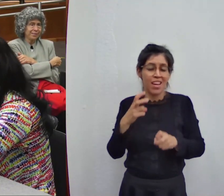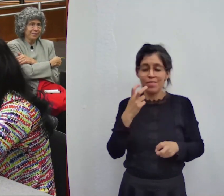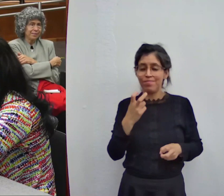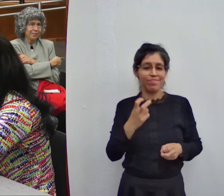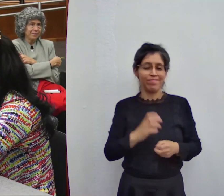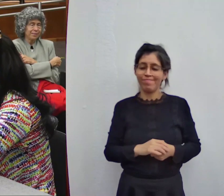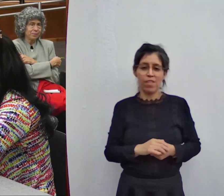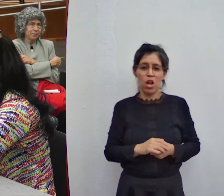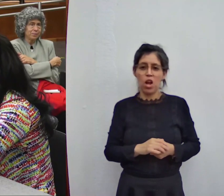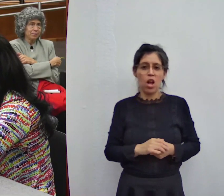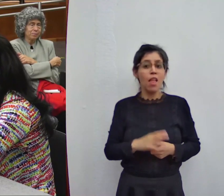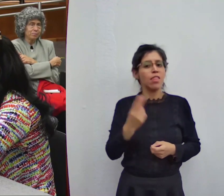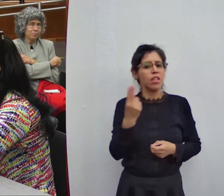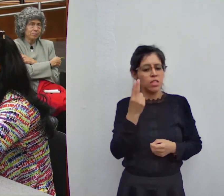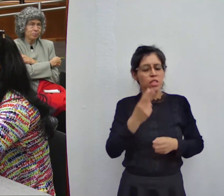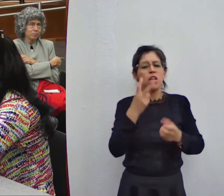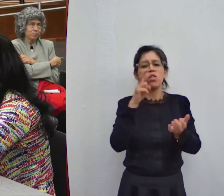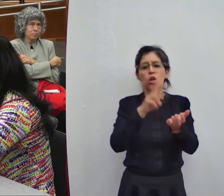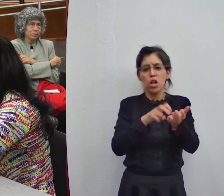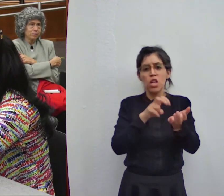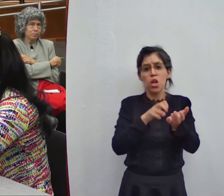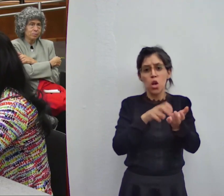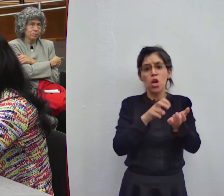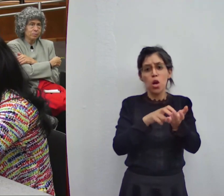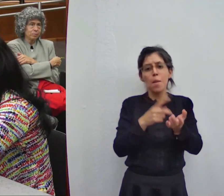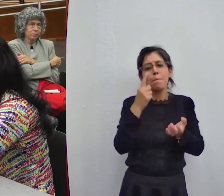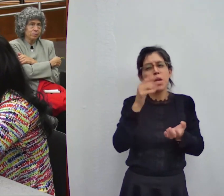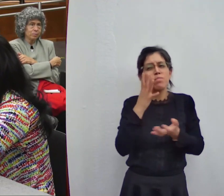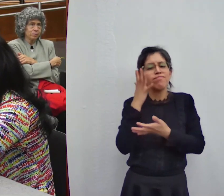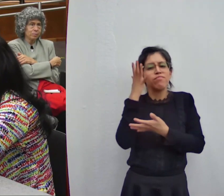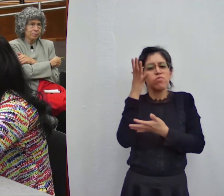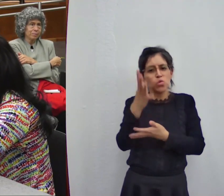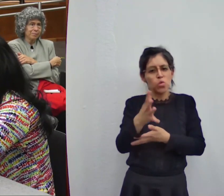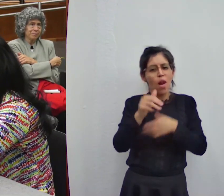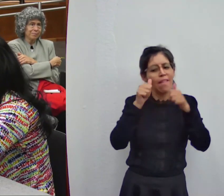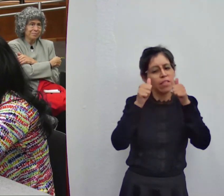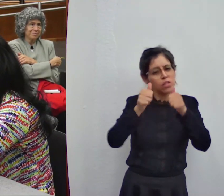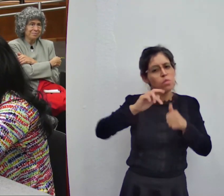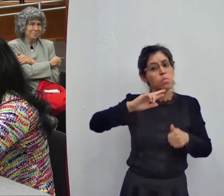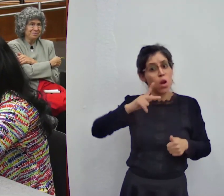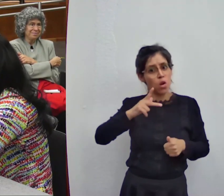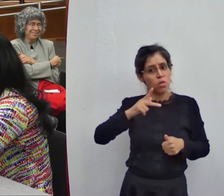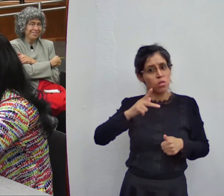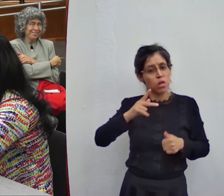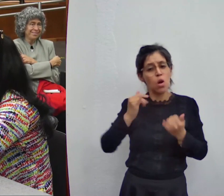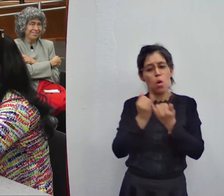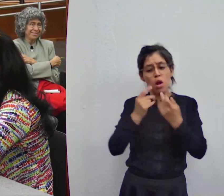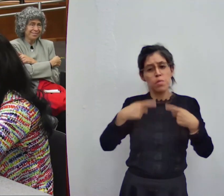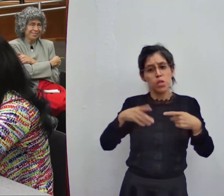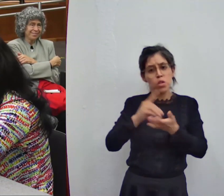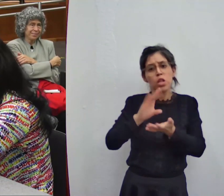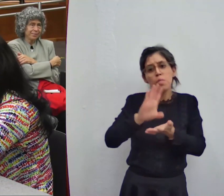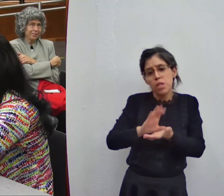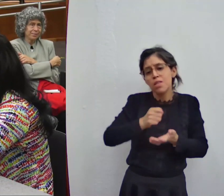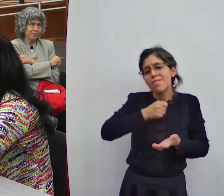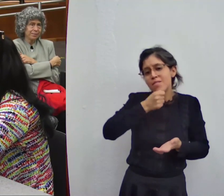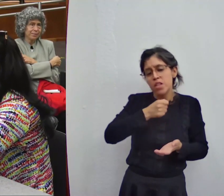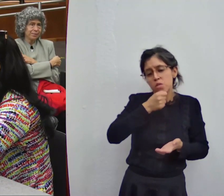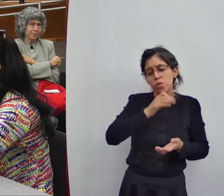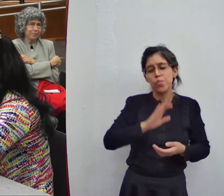es importante que también lo hagamos para las personas que tenemos alguna discapacidad. Muchas,